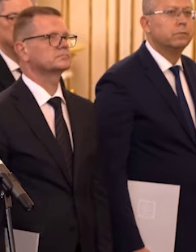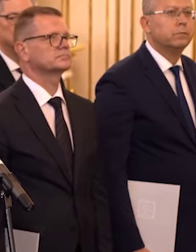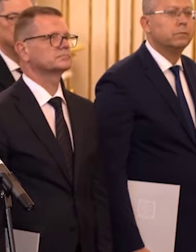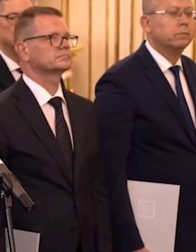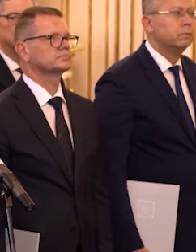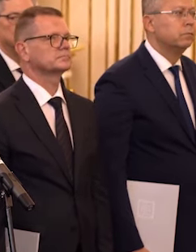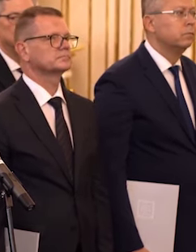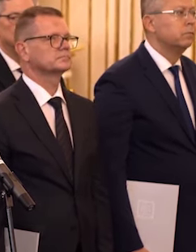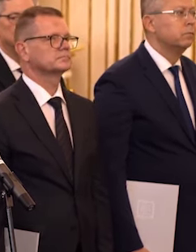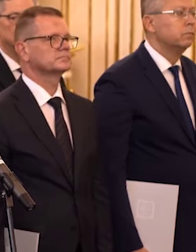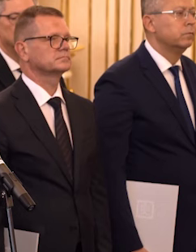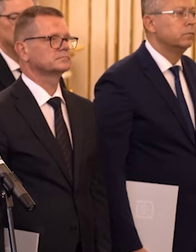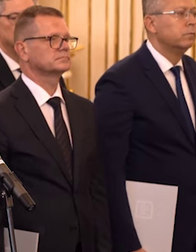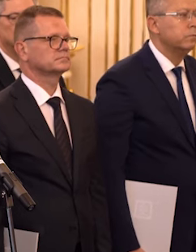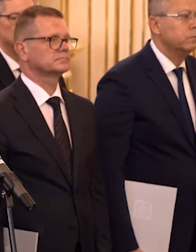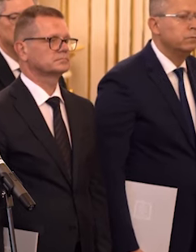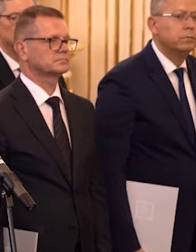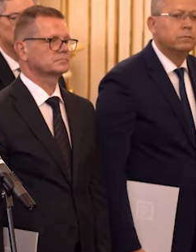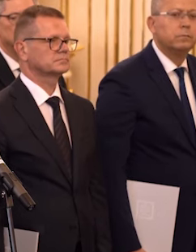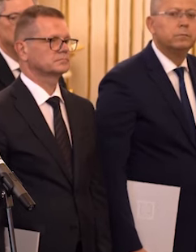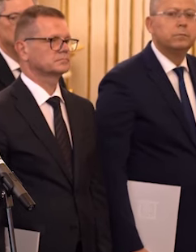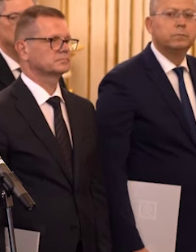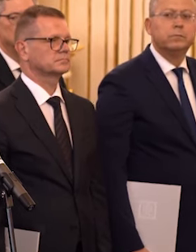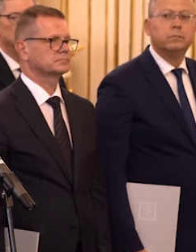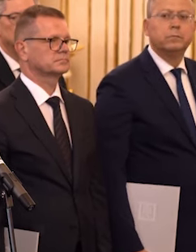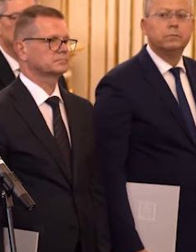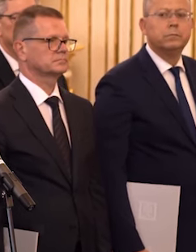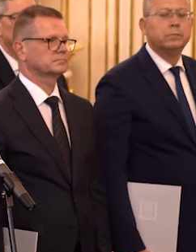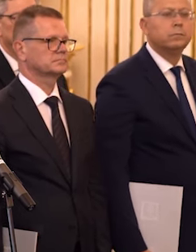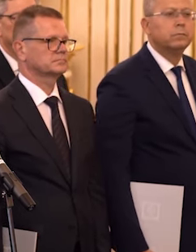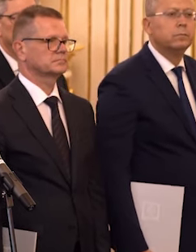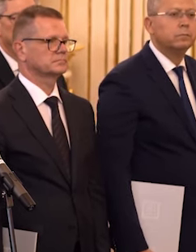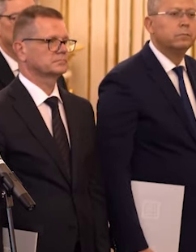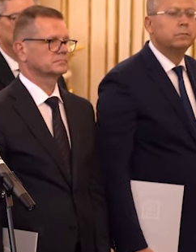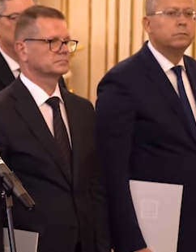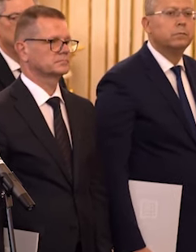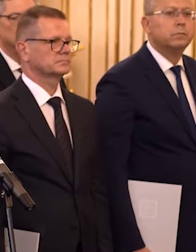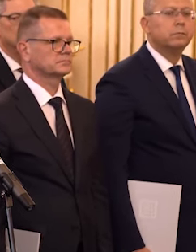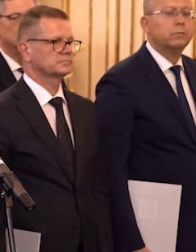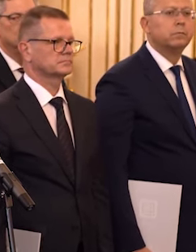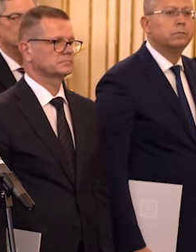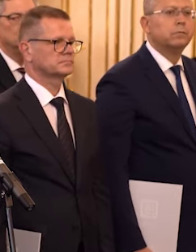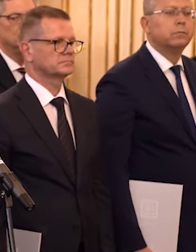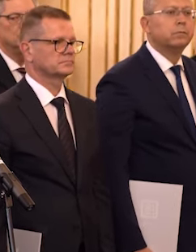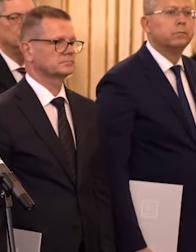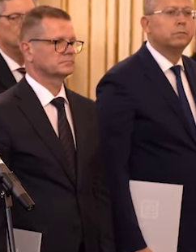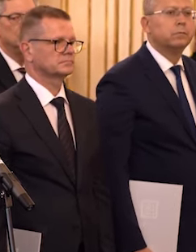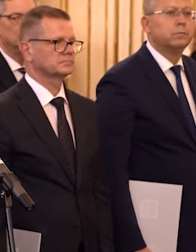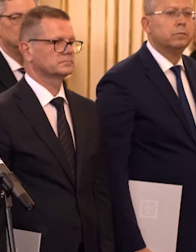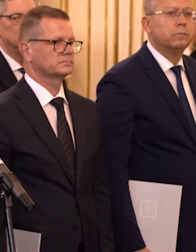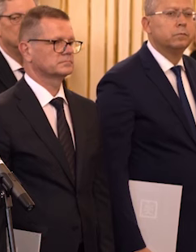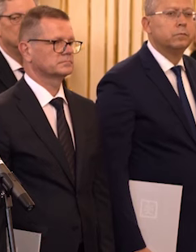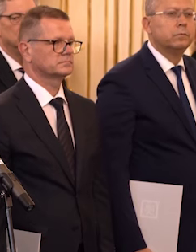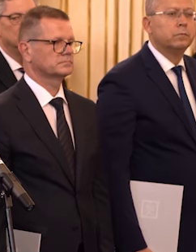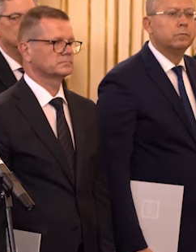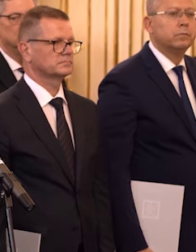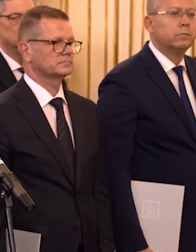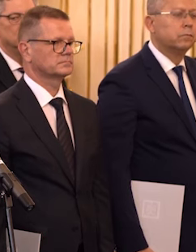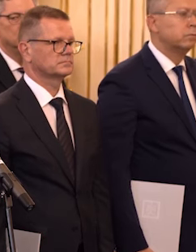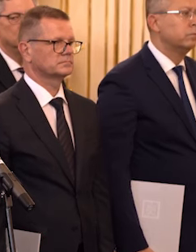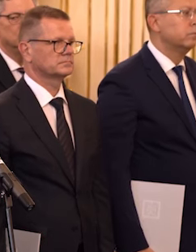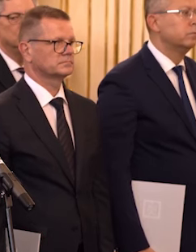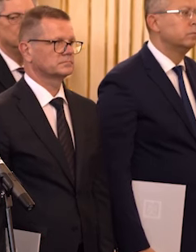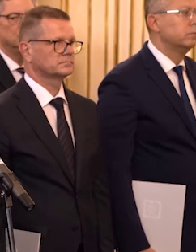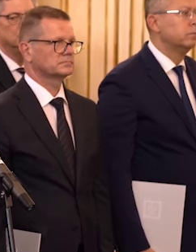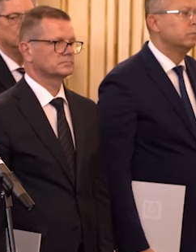Pamätám si na obdobie pred 30 rokmi, ktoré ste spomenuli, pani prezidentka, vo svojom vystúpení. Slovenská republika